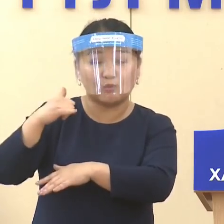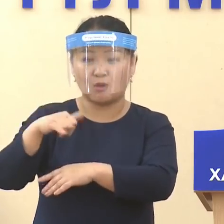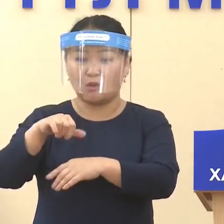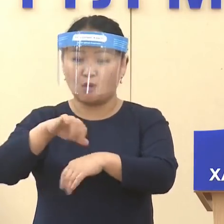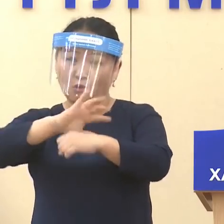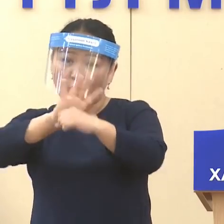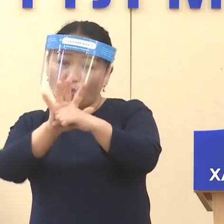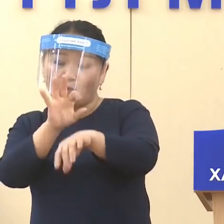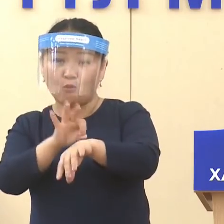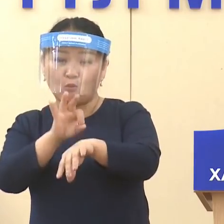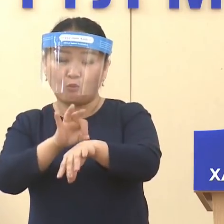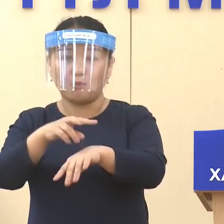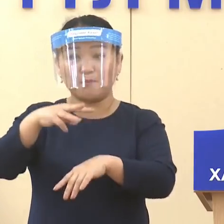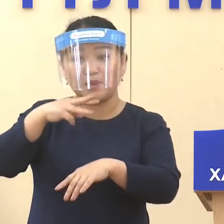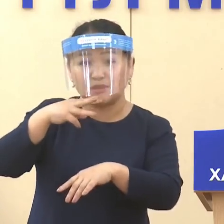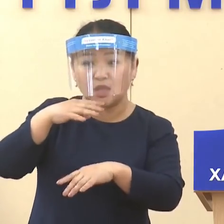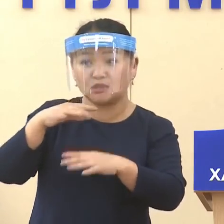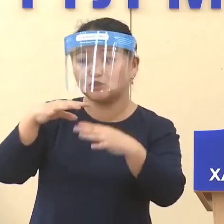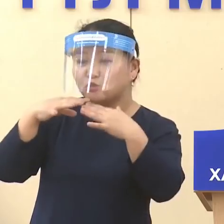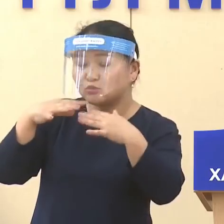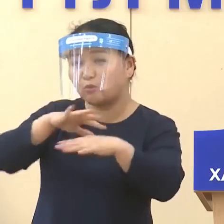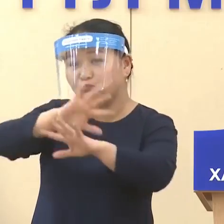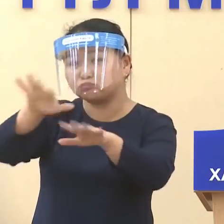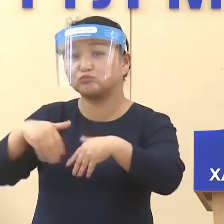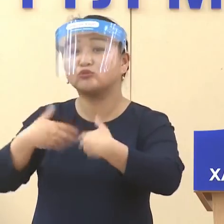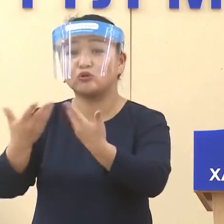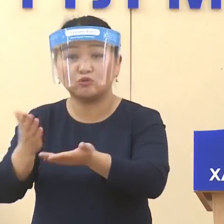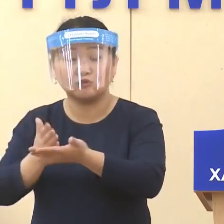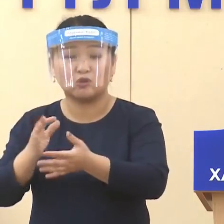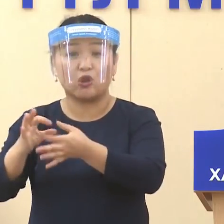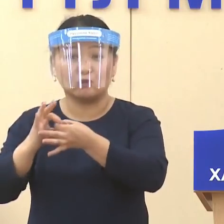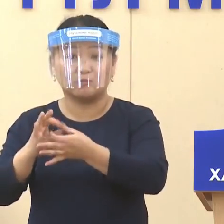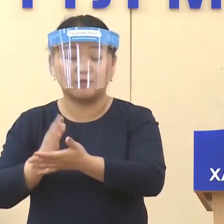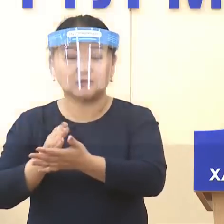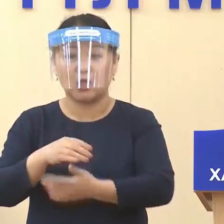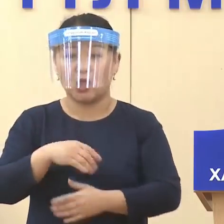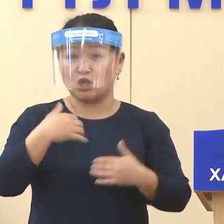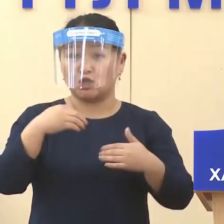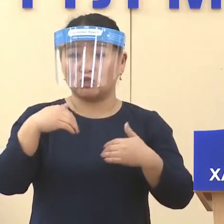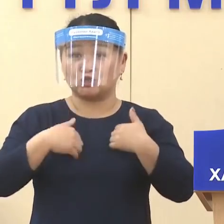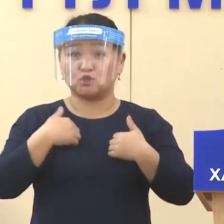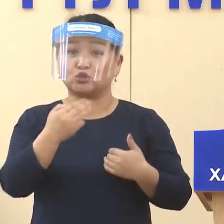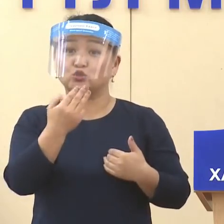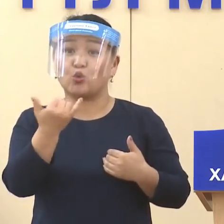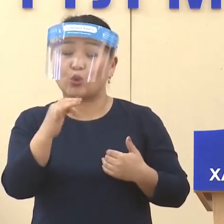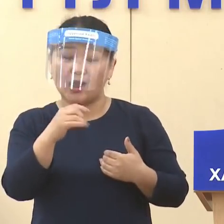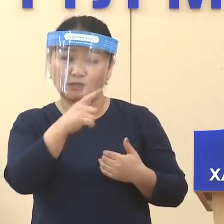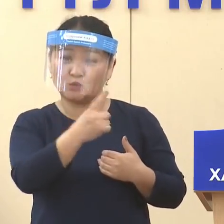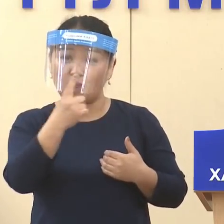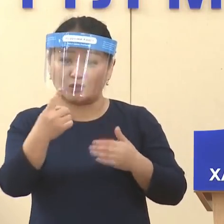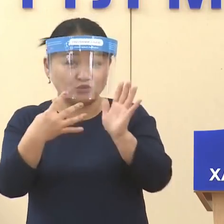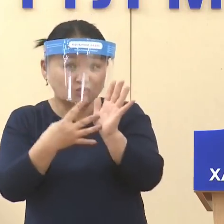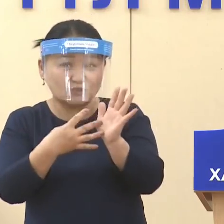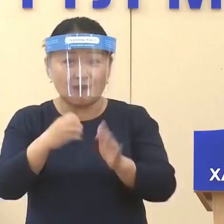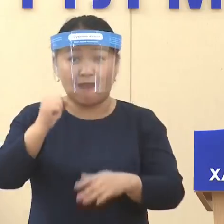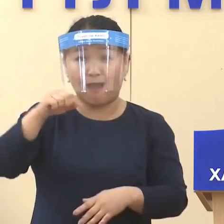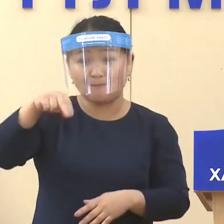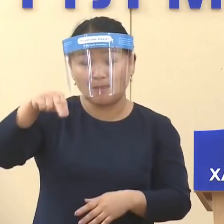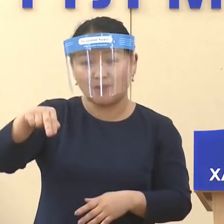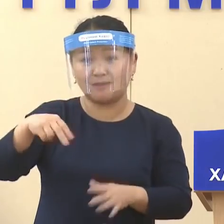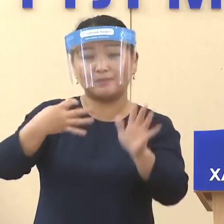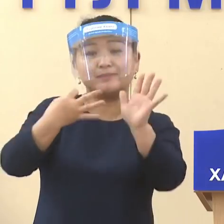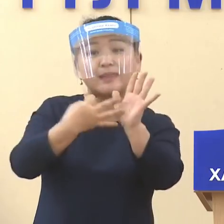талаарх мэдээлэл зөвлөгөө авсан. За шуурхай 119 аппликейшнд нийт бол 8 дуудлага ирсэн. За үүнээс бол Америкийн